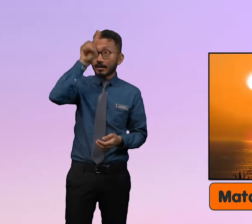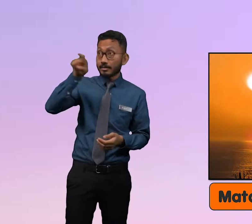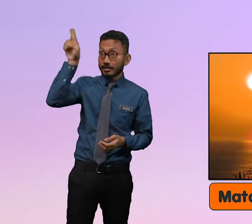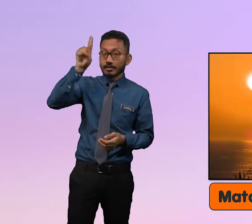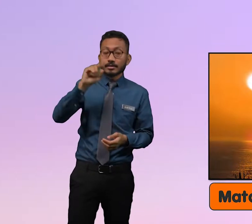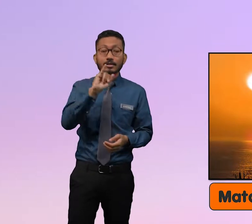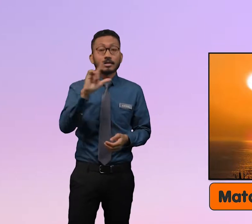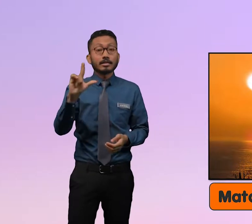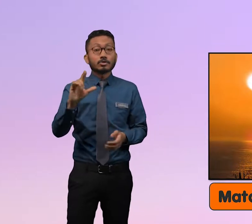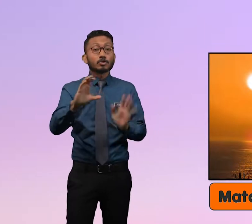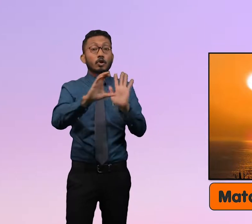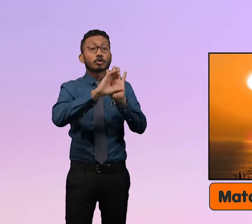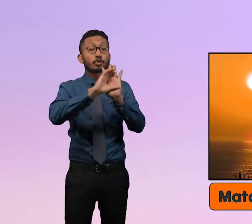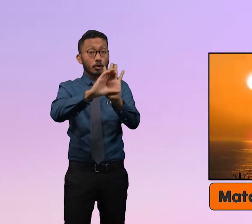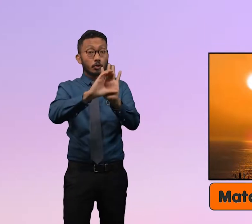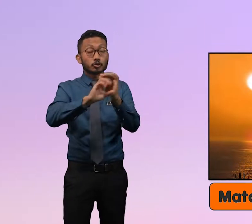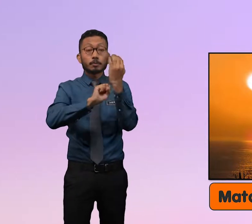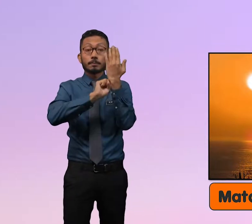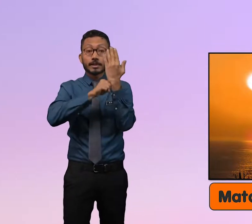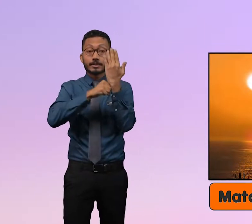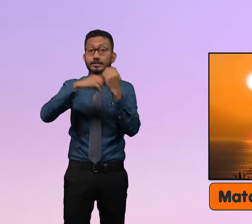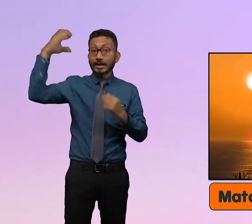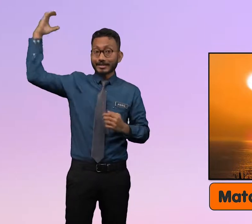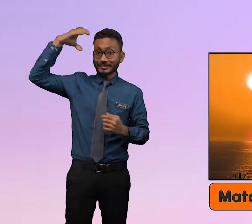Matahari ialah contoh sumber cahaya.